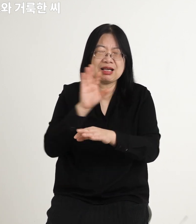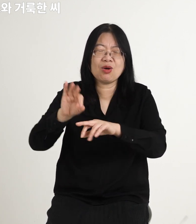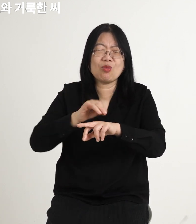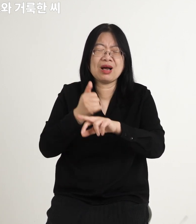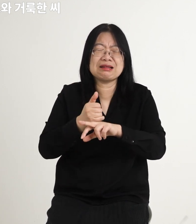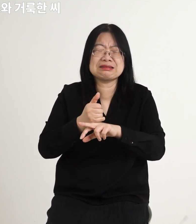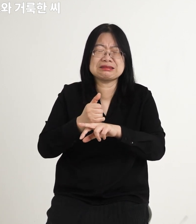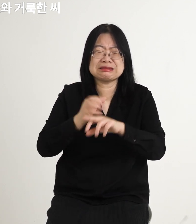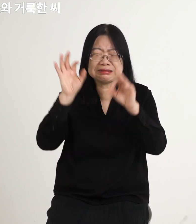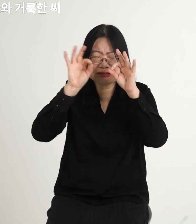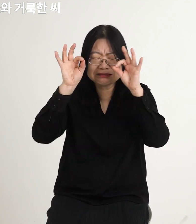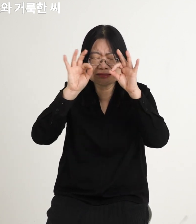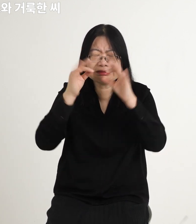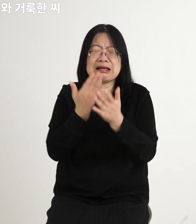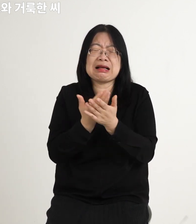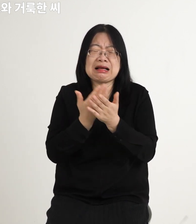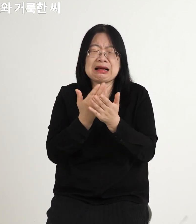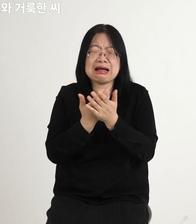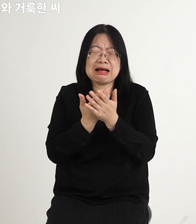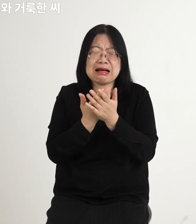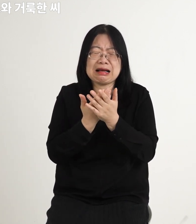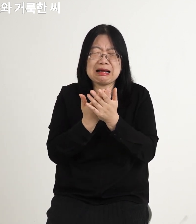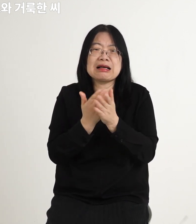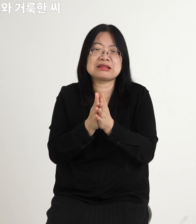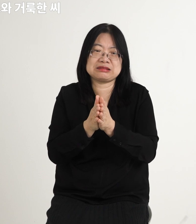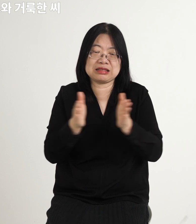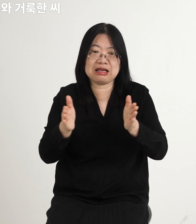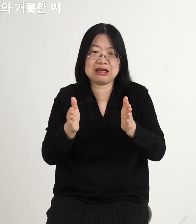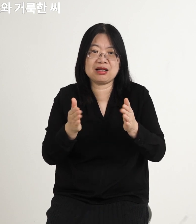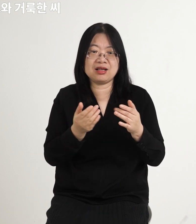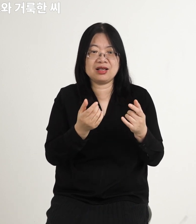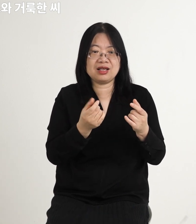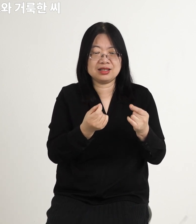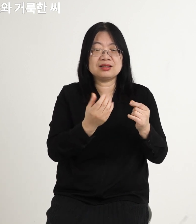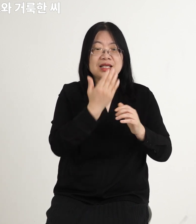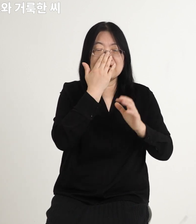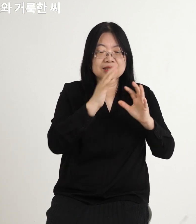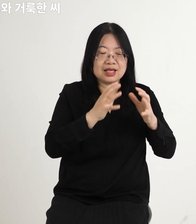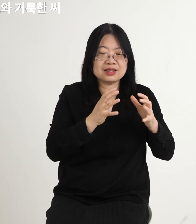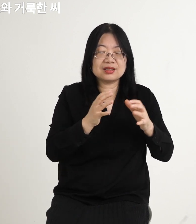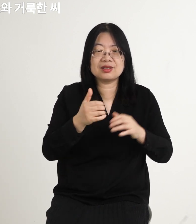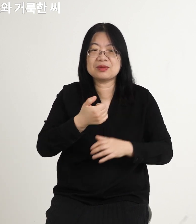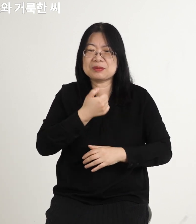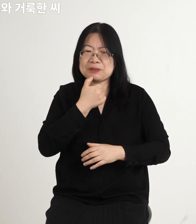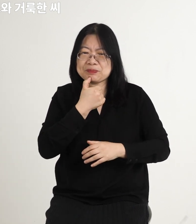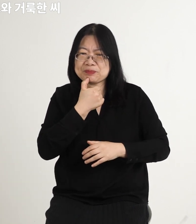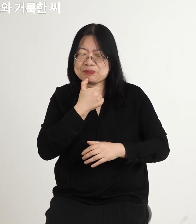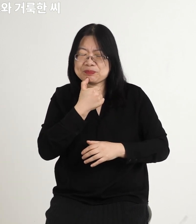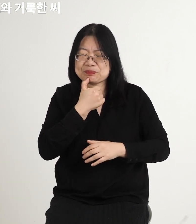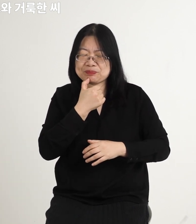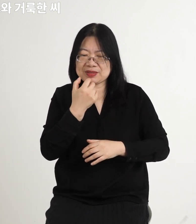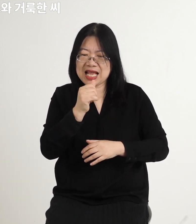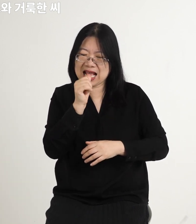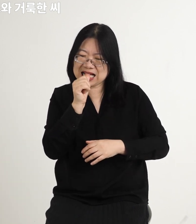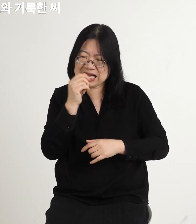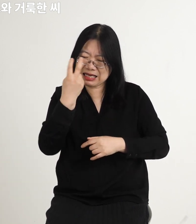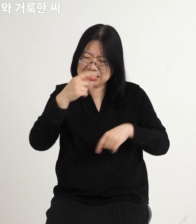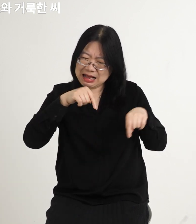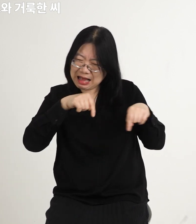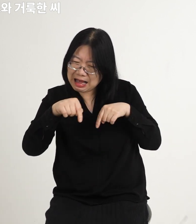됩니다. 그렇게 이스라엘이 로마의 압제의 그 철권 통치 밑에 있을